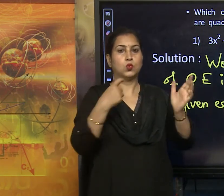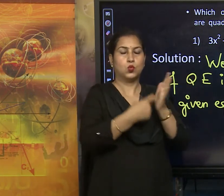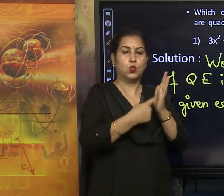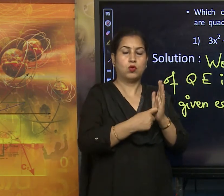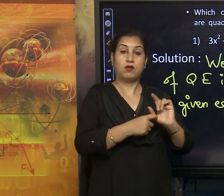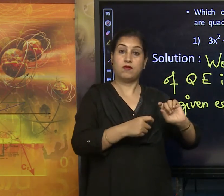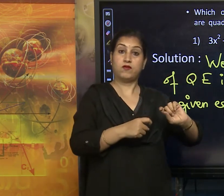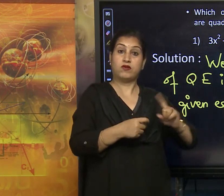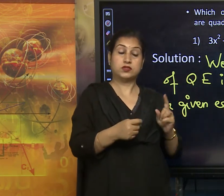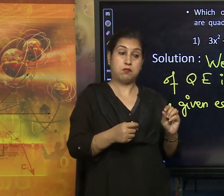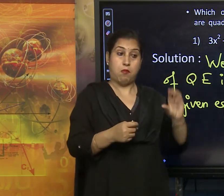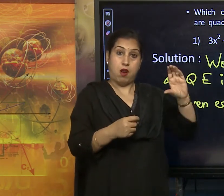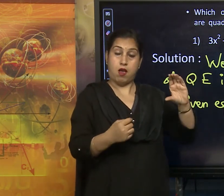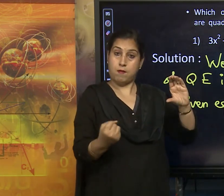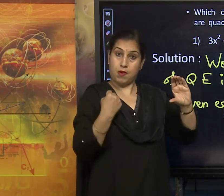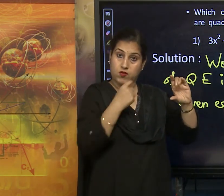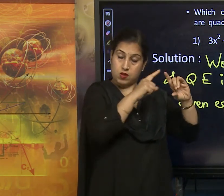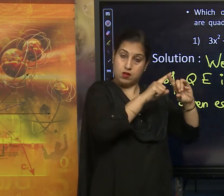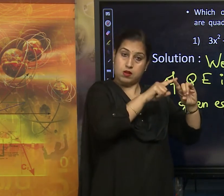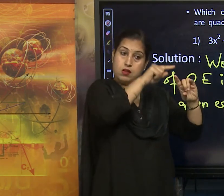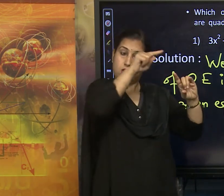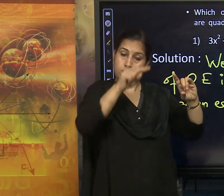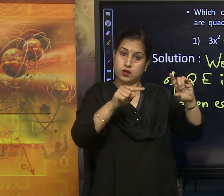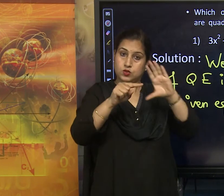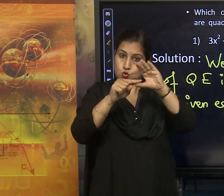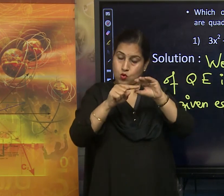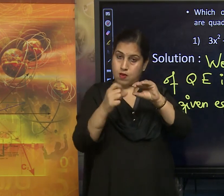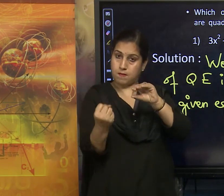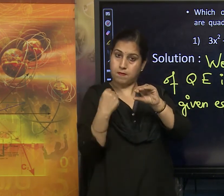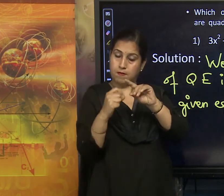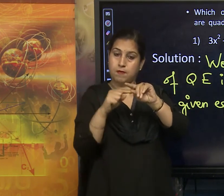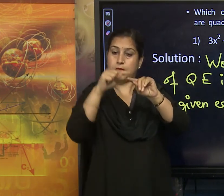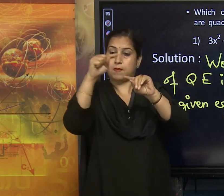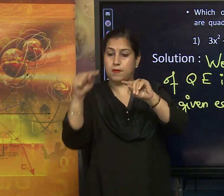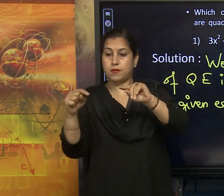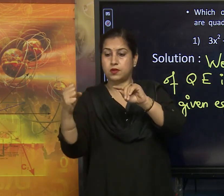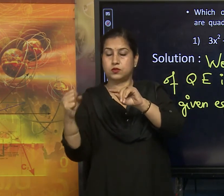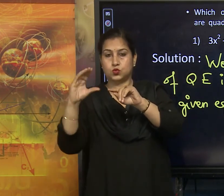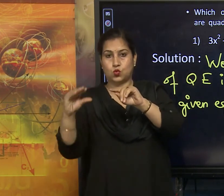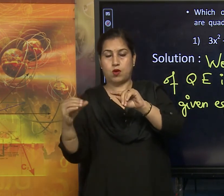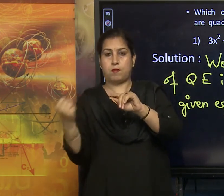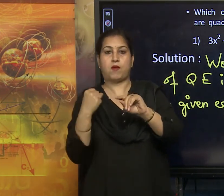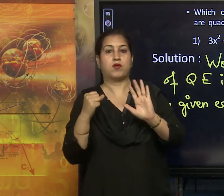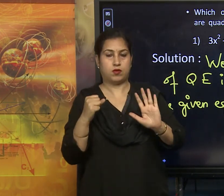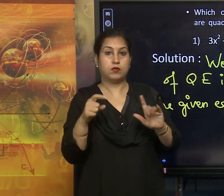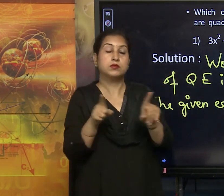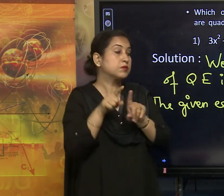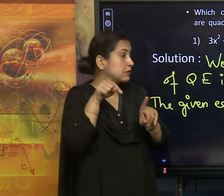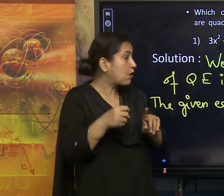एक बात और बताना चाहूँगी, यदि किसी इक्वेशन में अलग अलग डिग्रीज